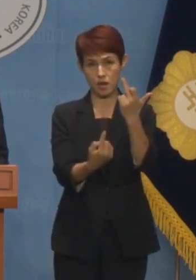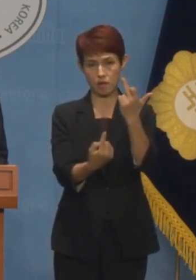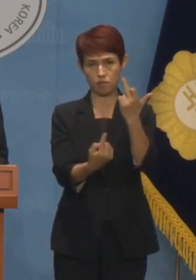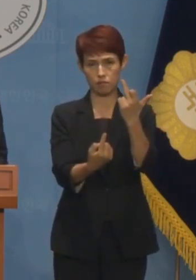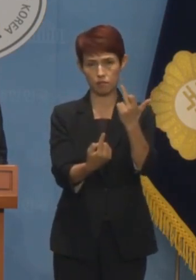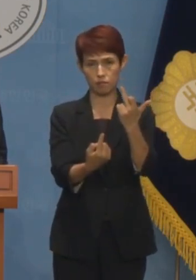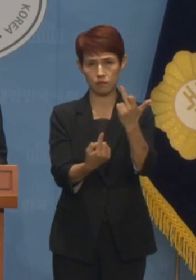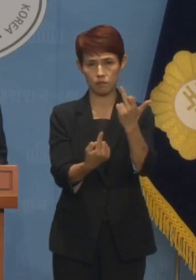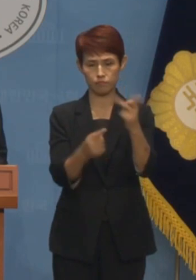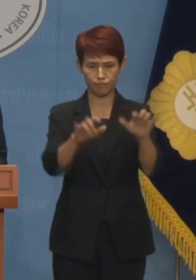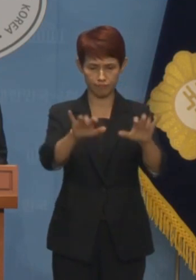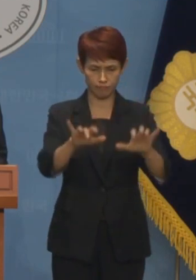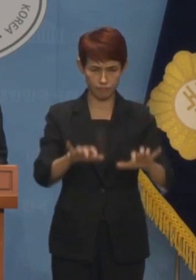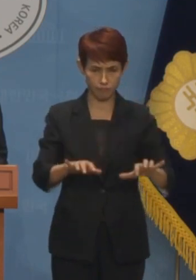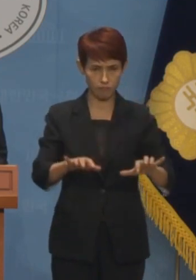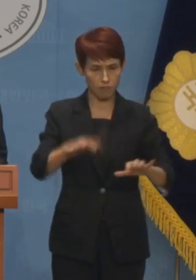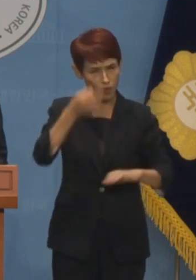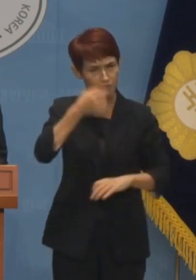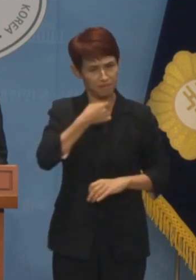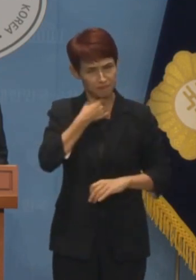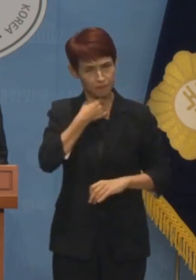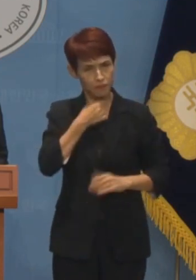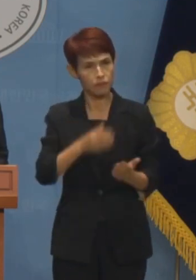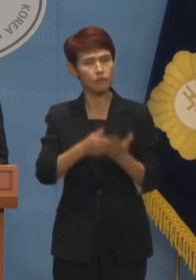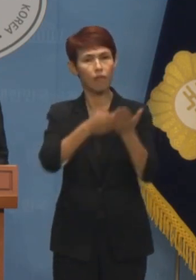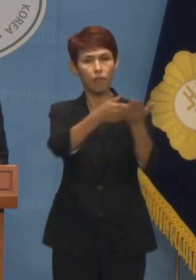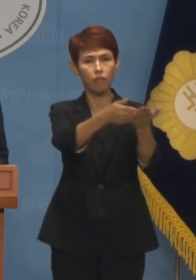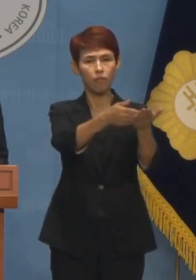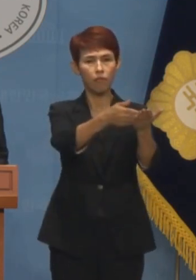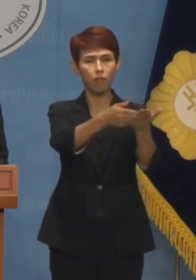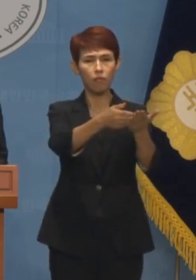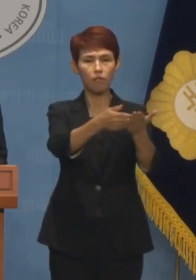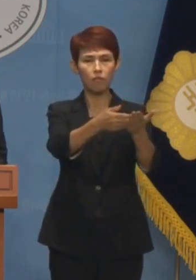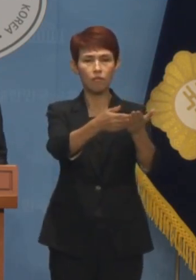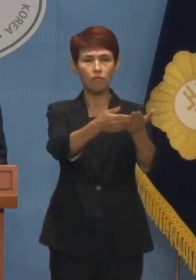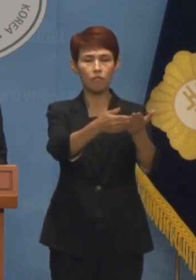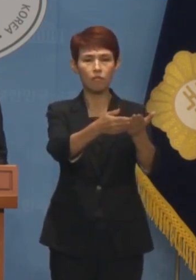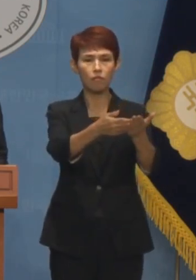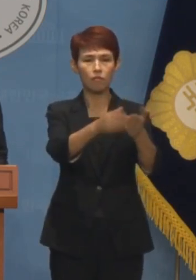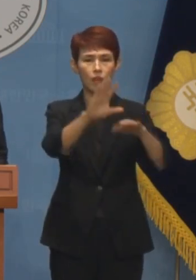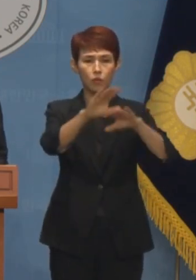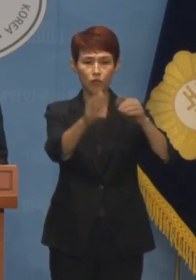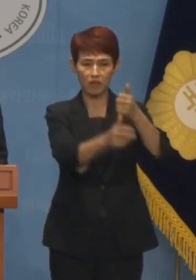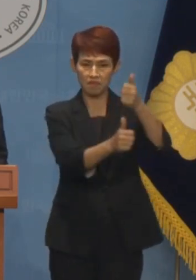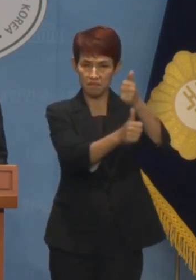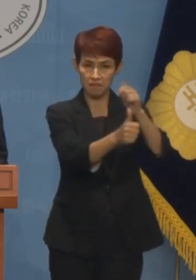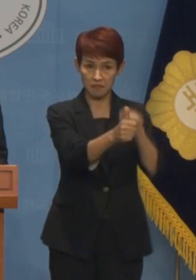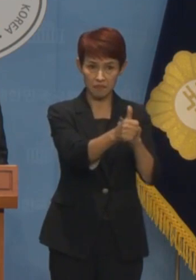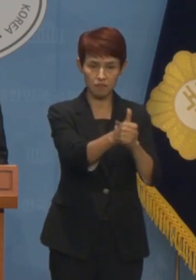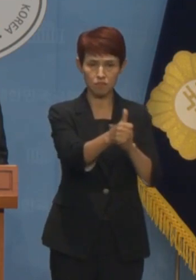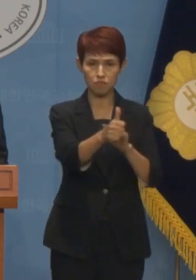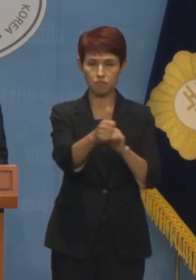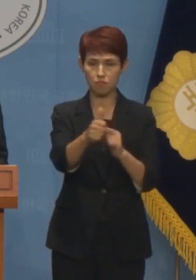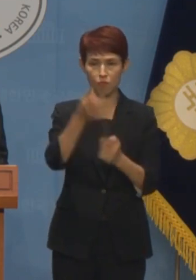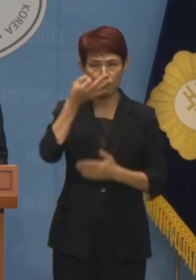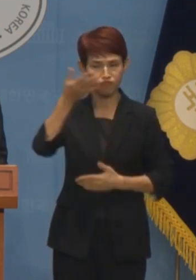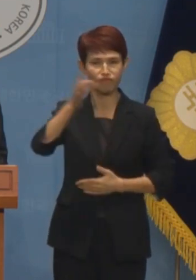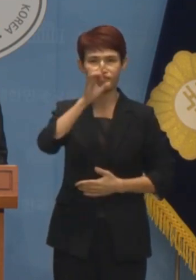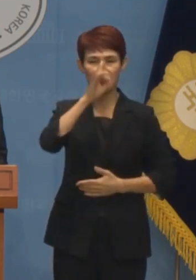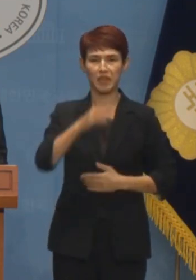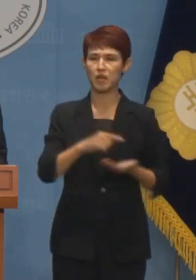속 기록이라도 열람하다 요구했지만 김태규 직무대행은 열람도 공개에